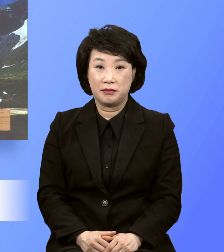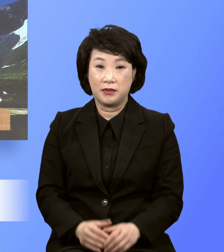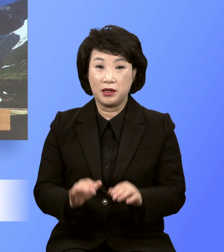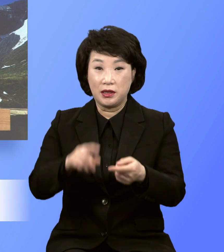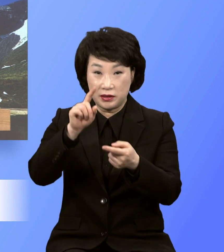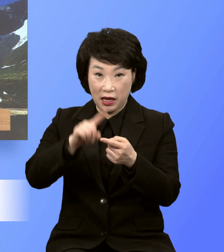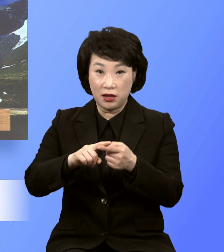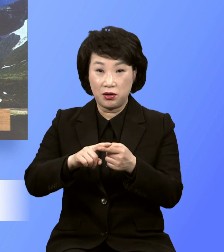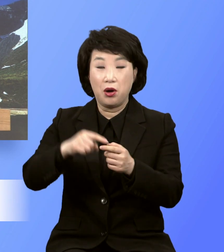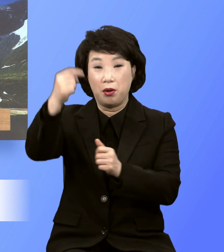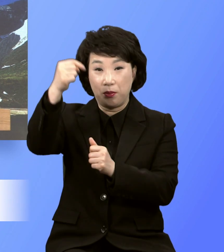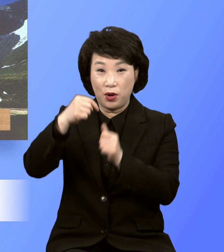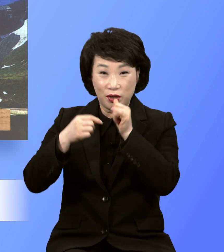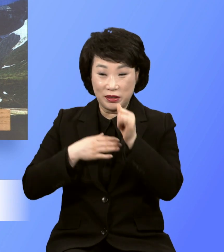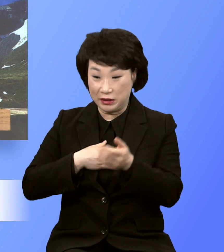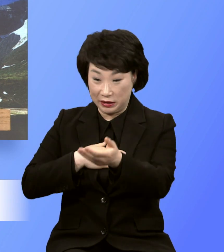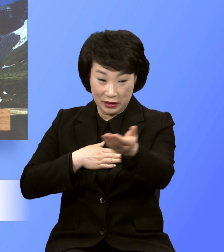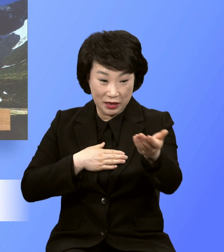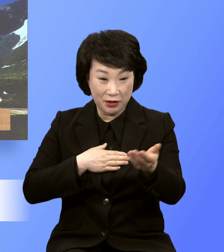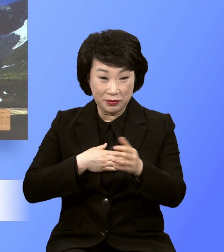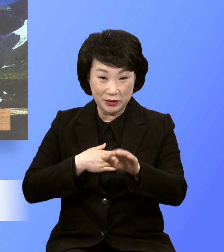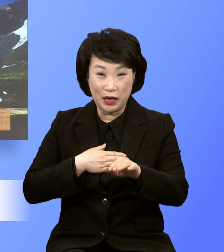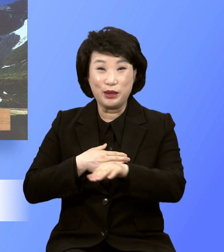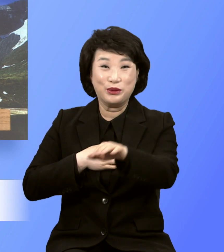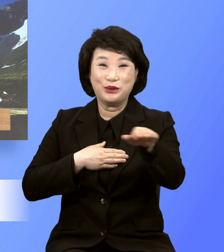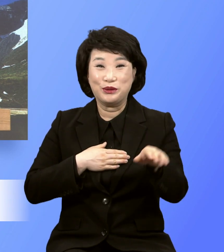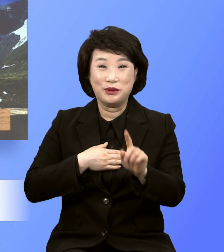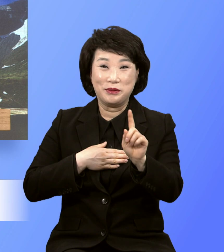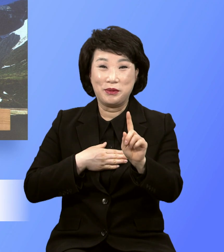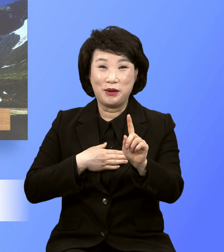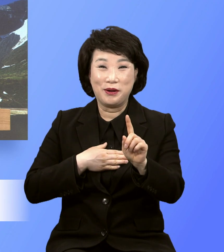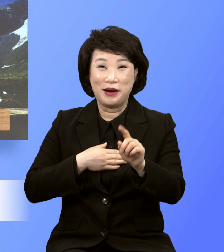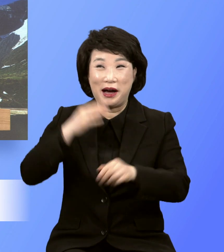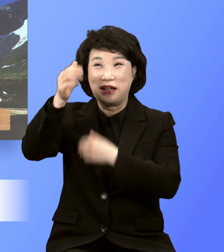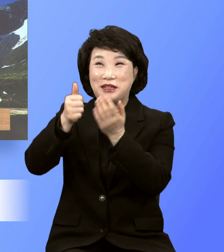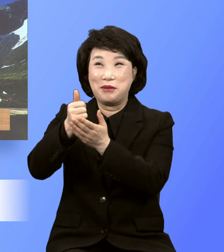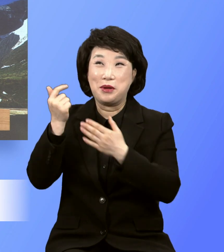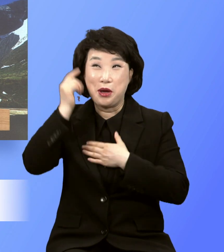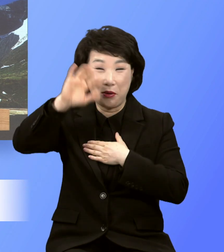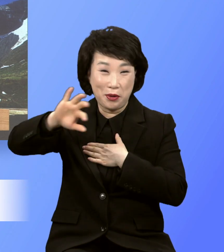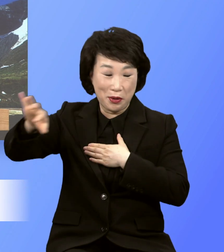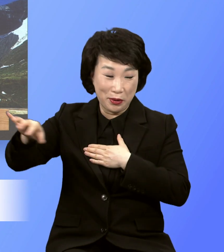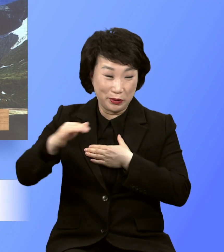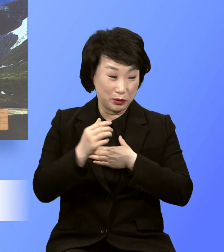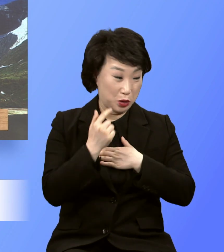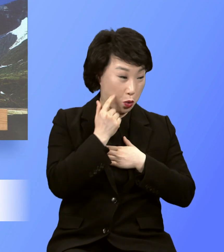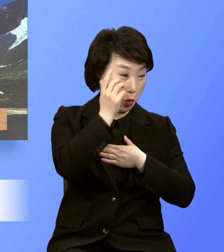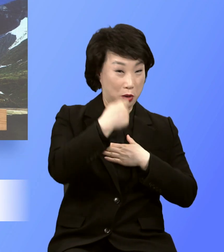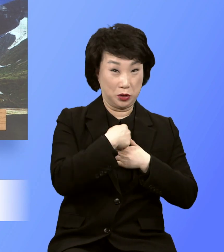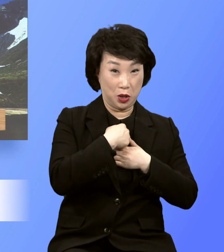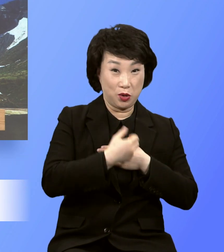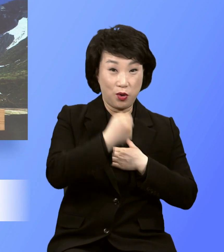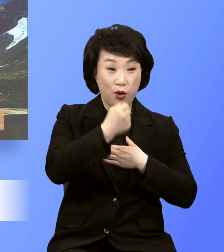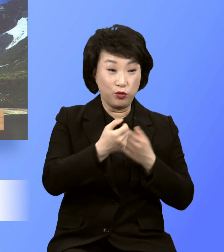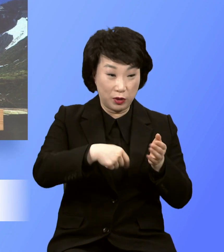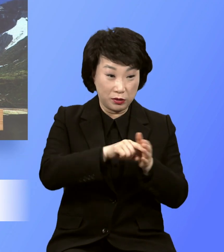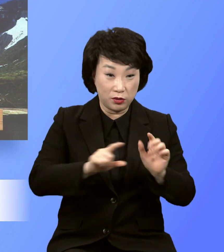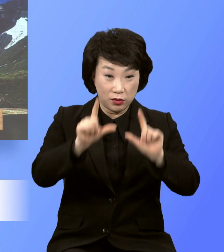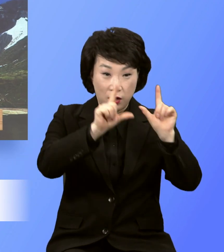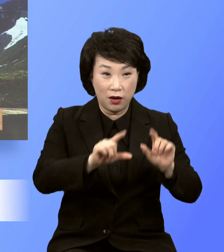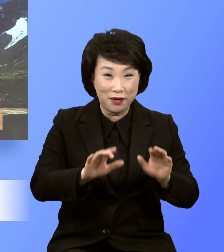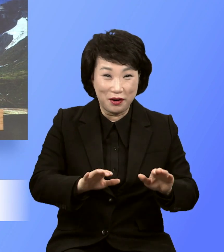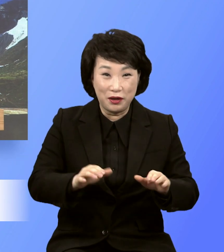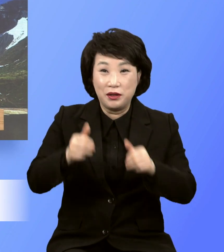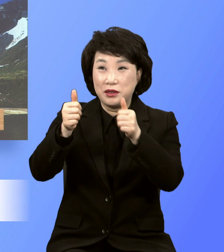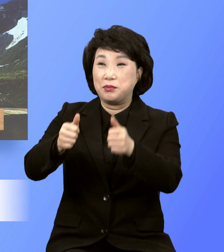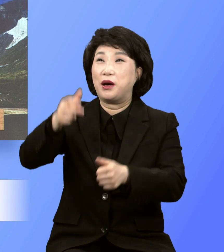그렇게 명령하셨는데 우리는 다 내 영광을 위해 살았다면 심판주